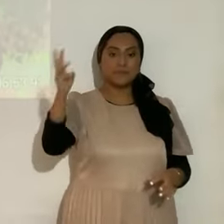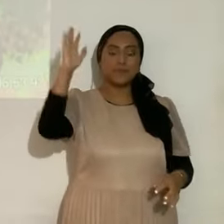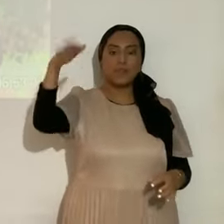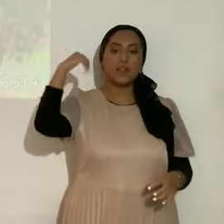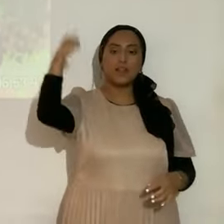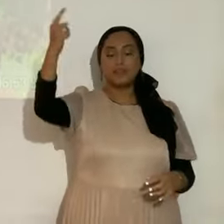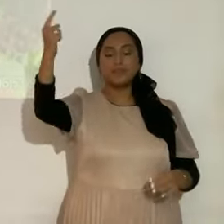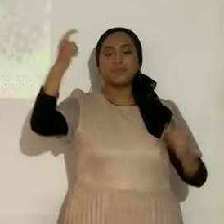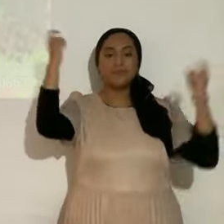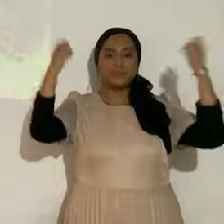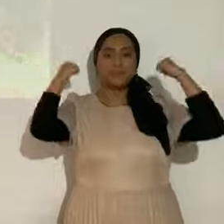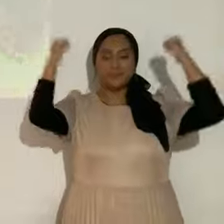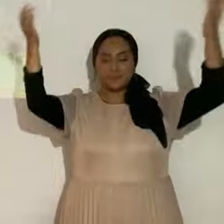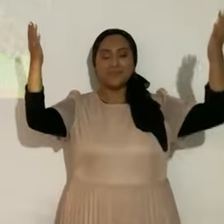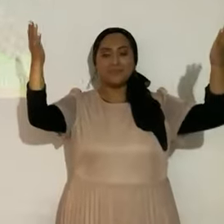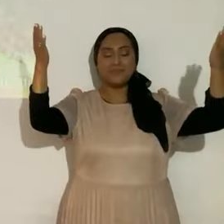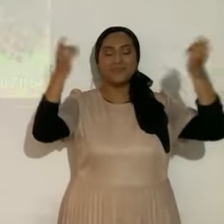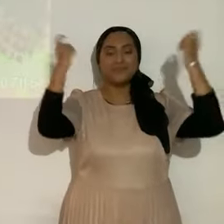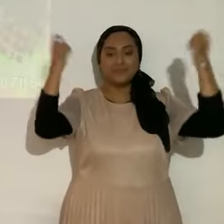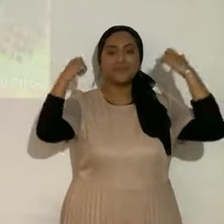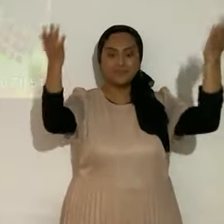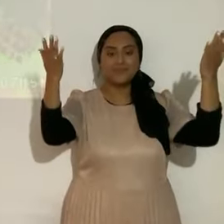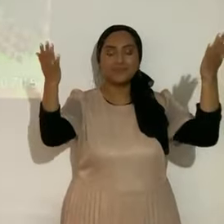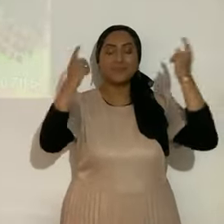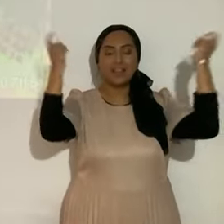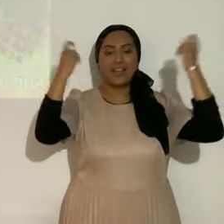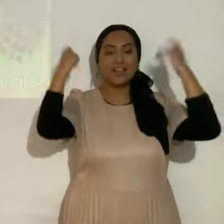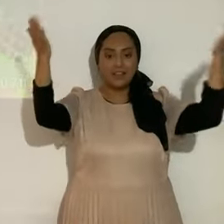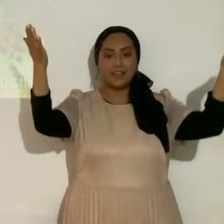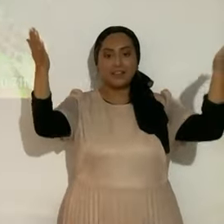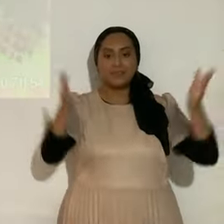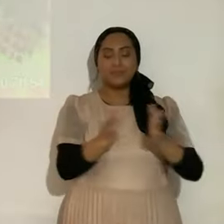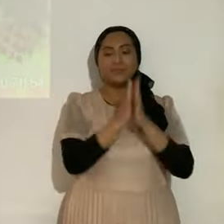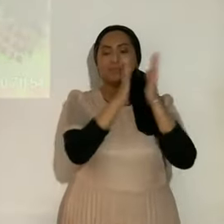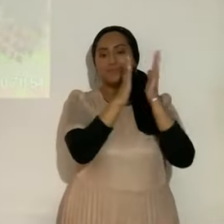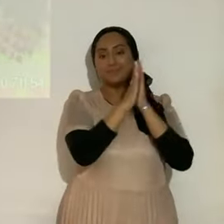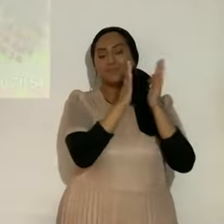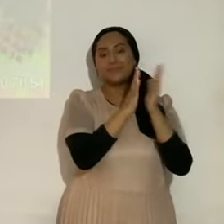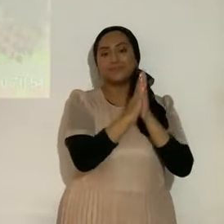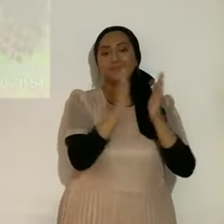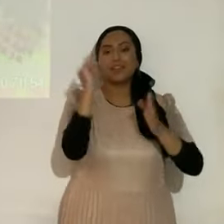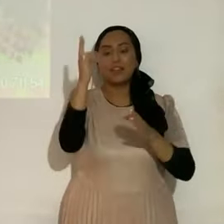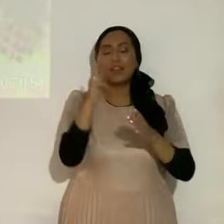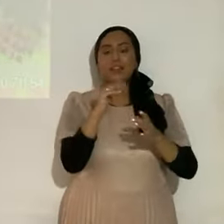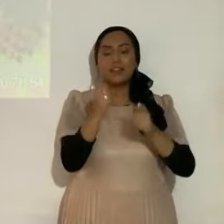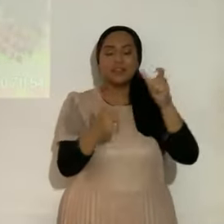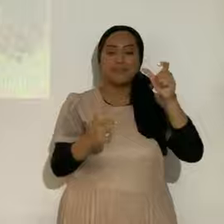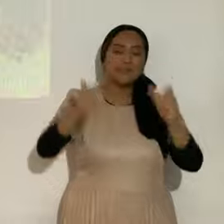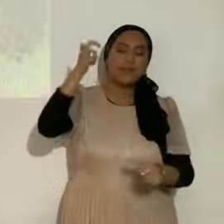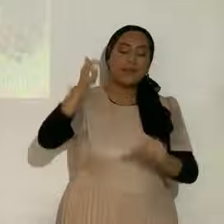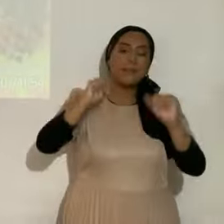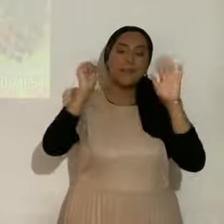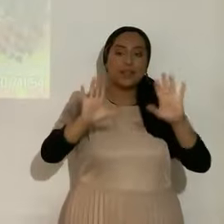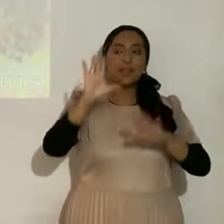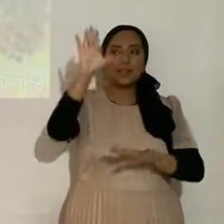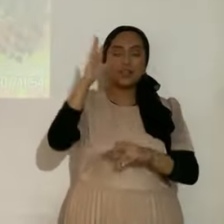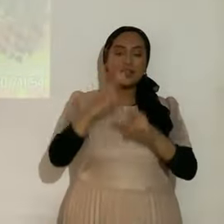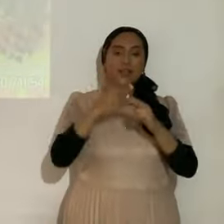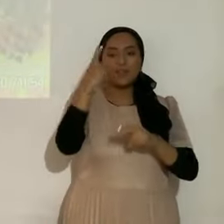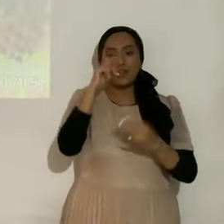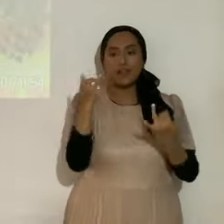es. Aleluya, exaltemos una vez más. Aleluya, grande es Yahweh, bendito su nombre por este